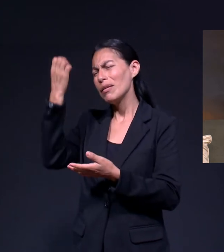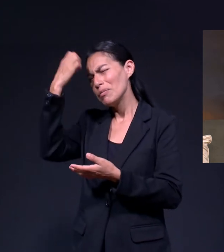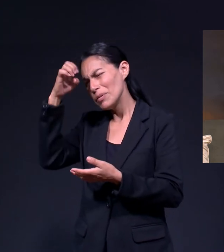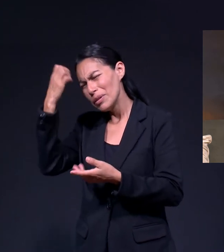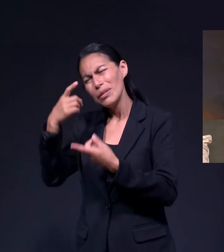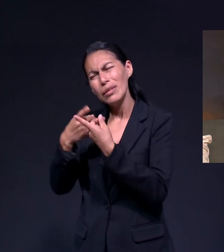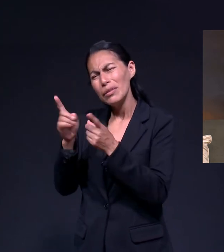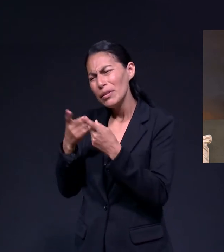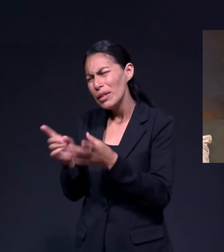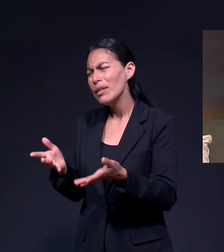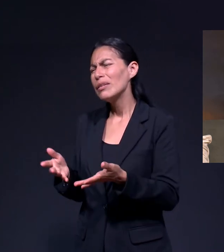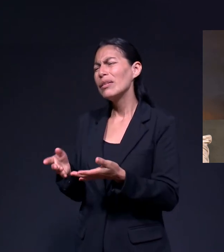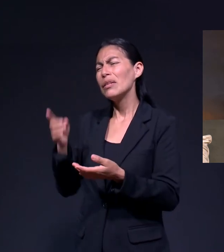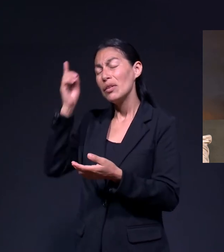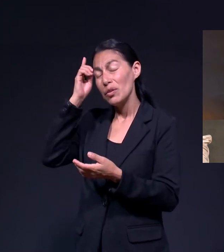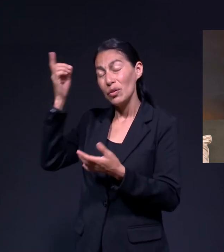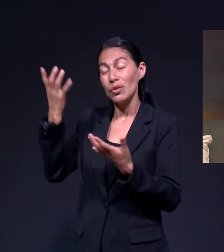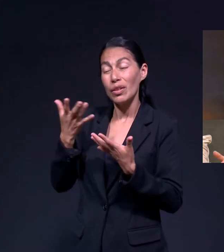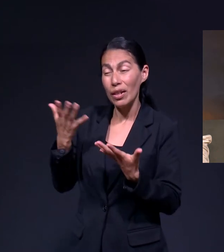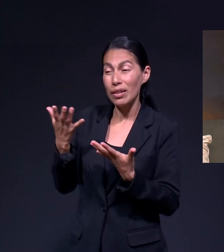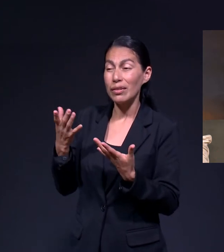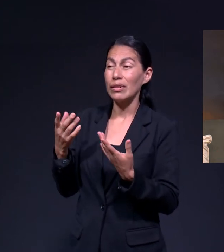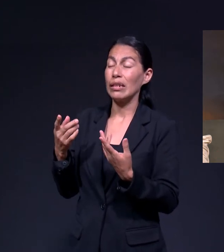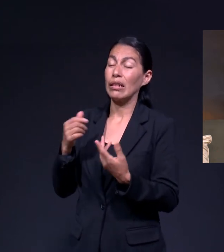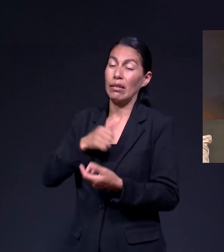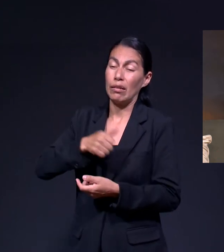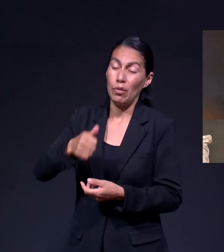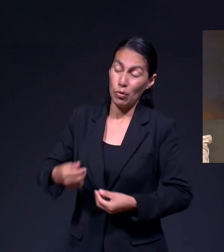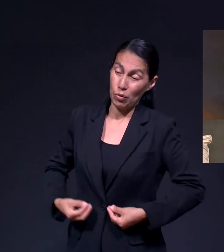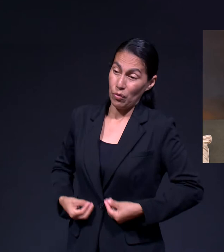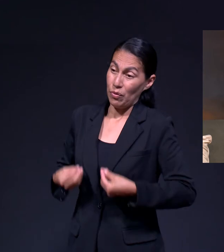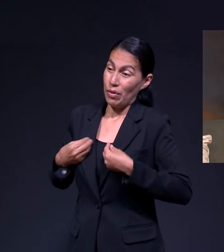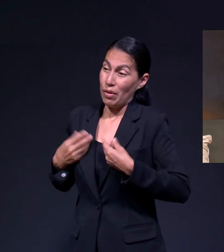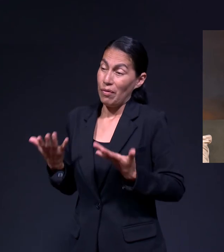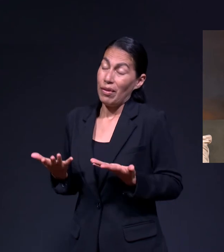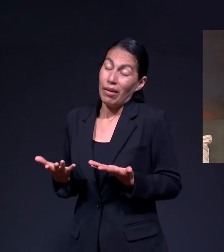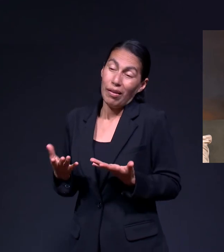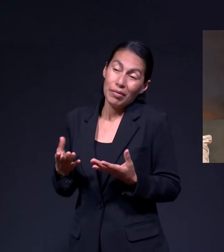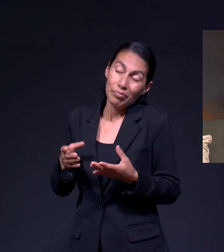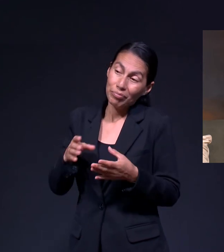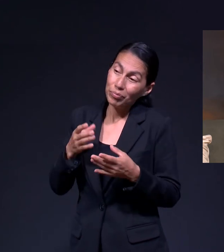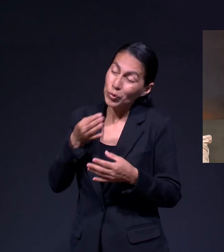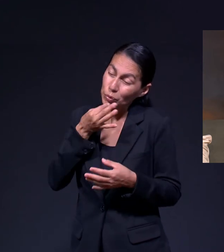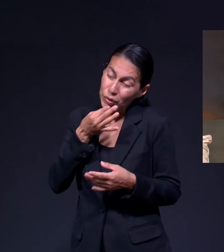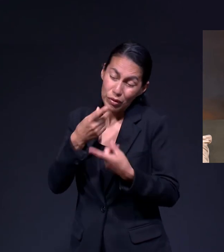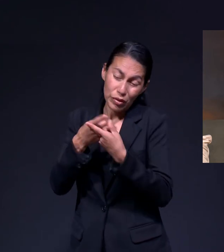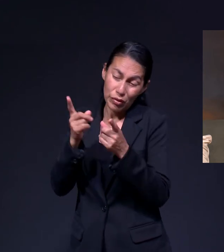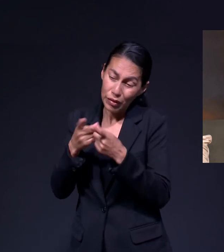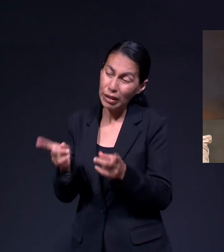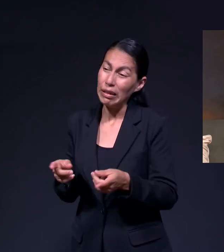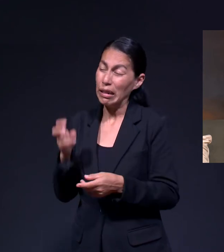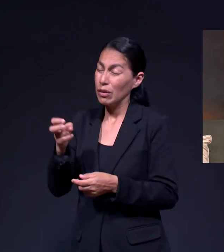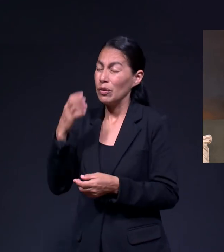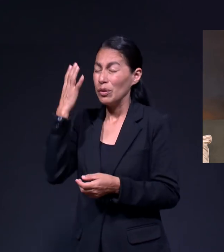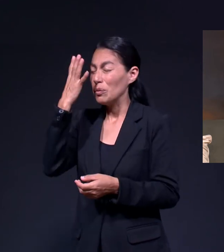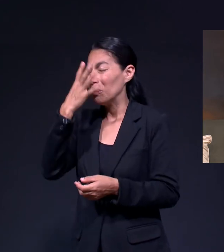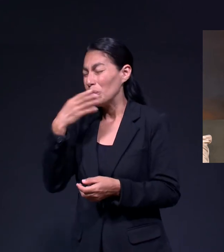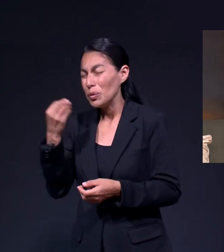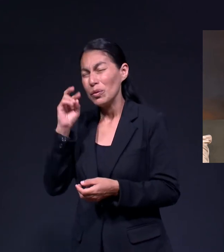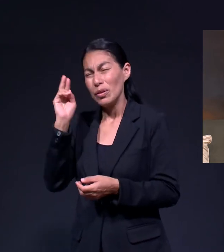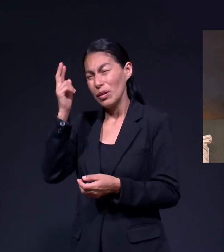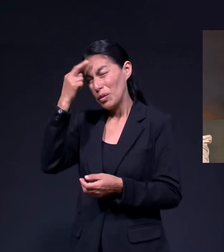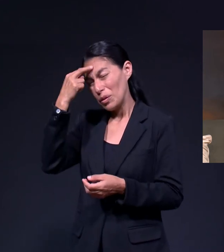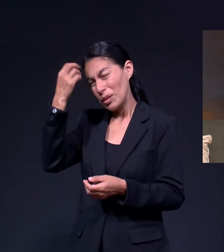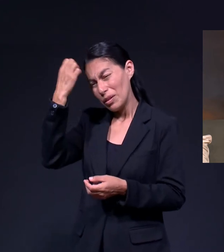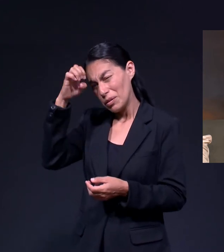acerca de la palabra de dios y también algunas lecciones que también dios nos ha dado en diferentes circunstancias en diferentes escenarios